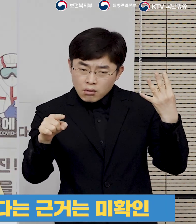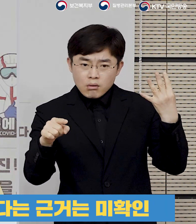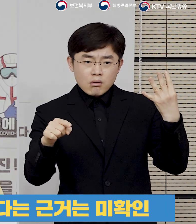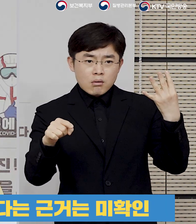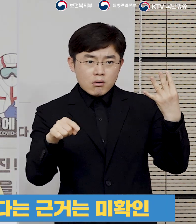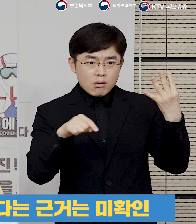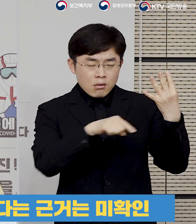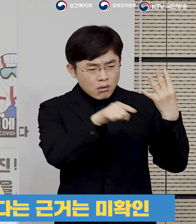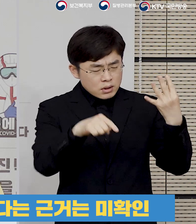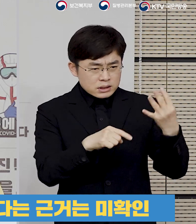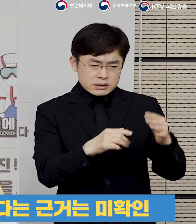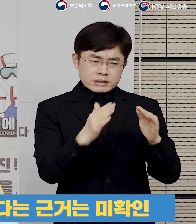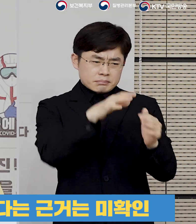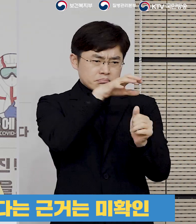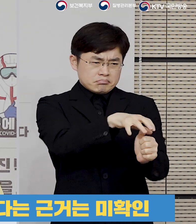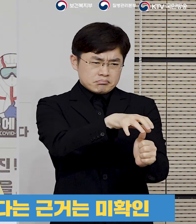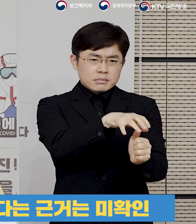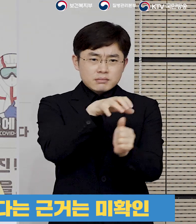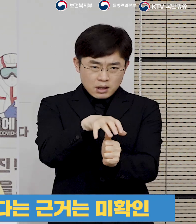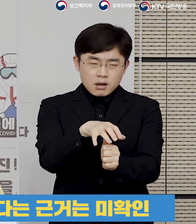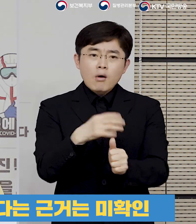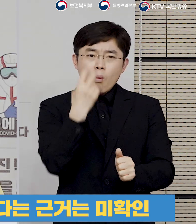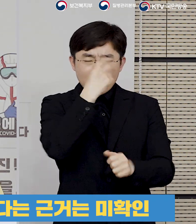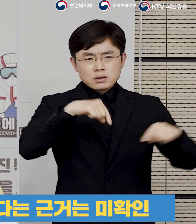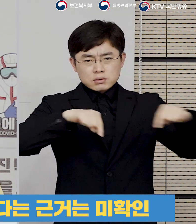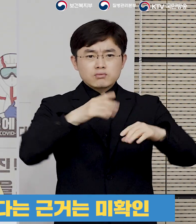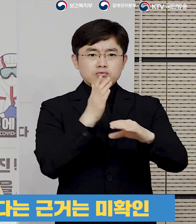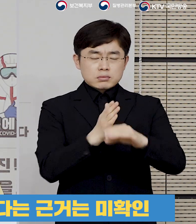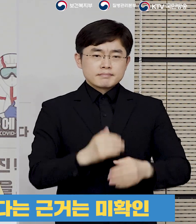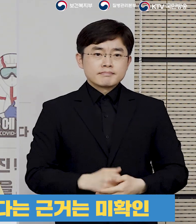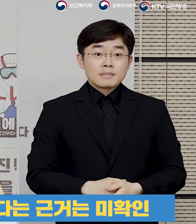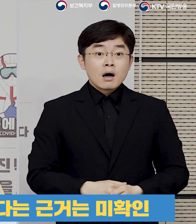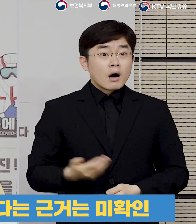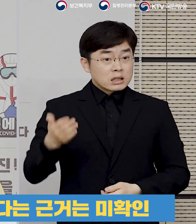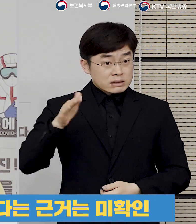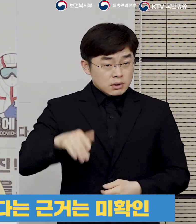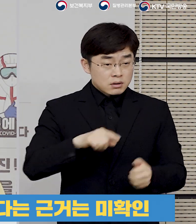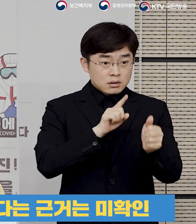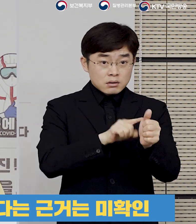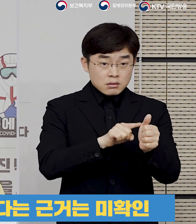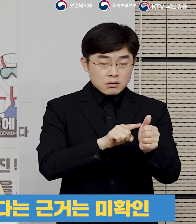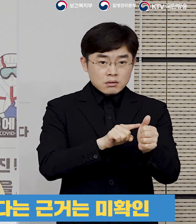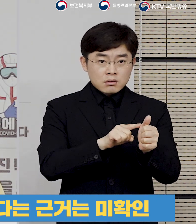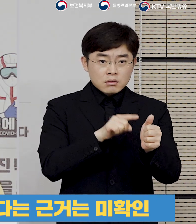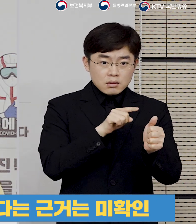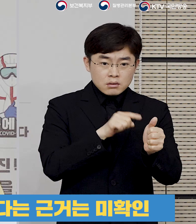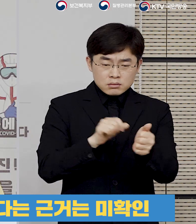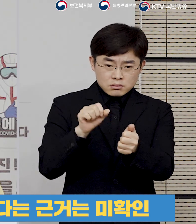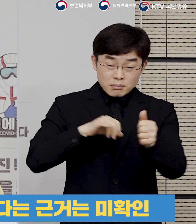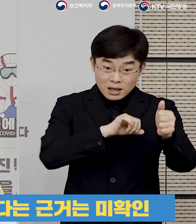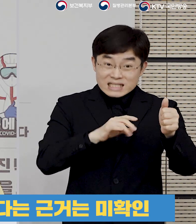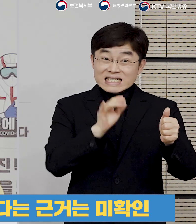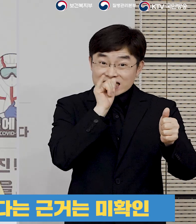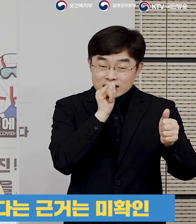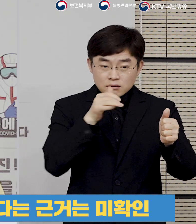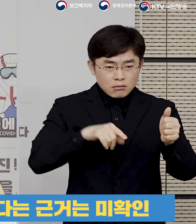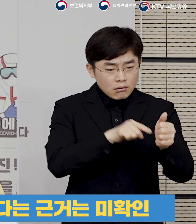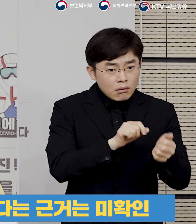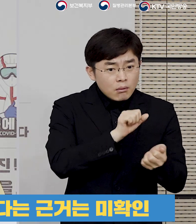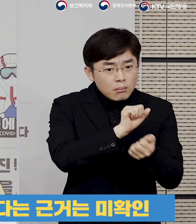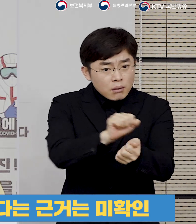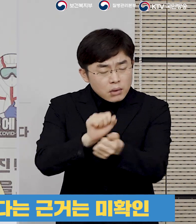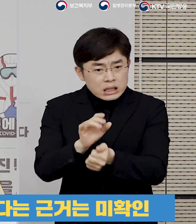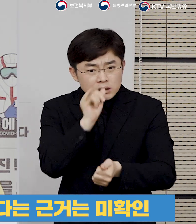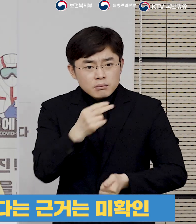4월 14일부터 확진 환자에 준하는 관리를 하고 있는 중입니다. 하지만 재양성자 및 접촉자에